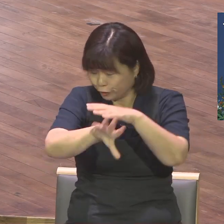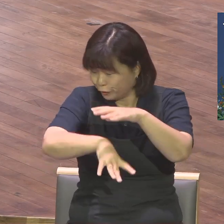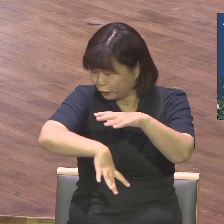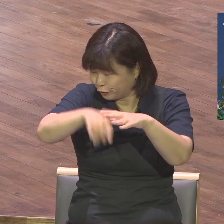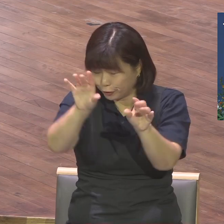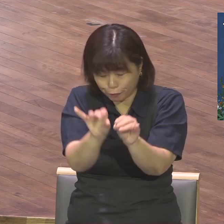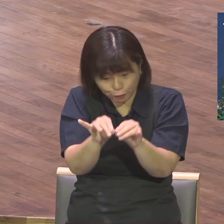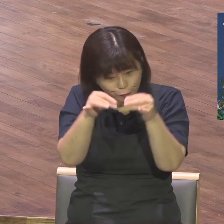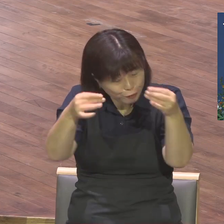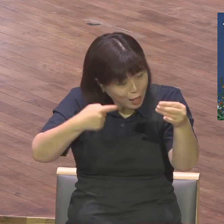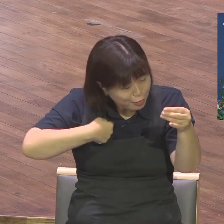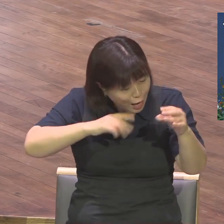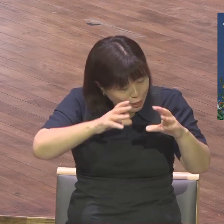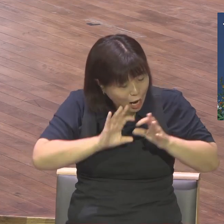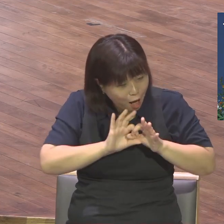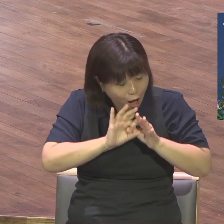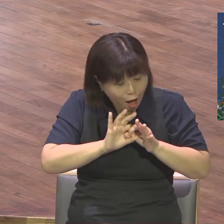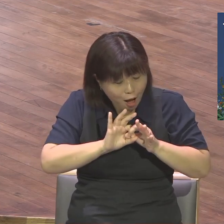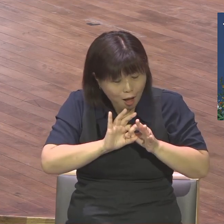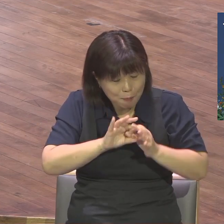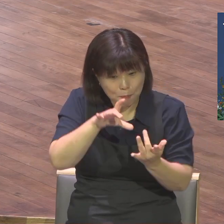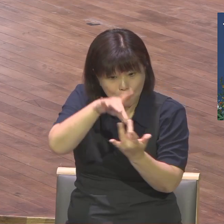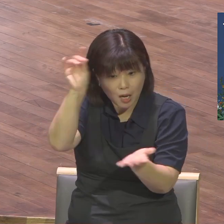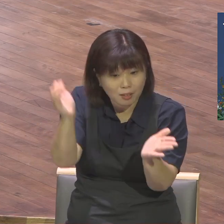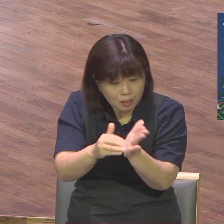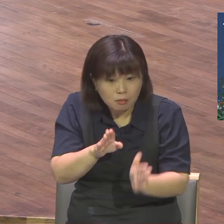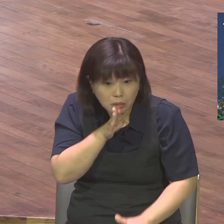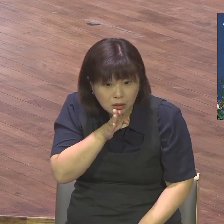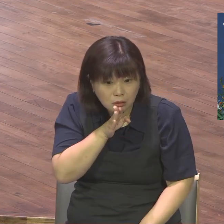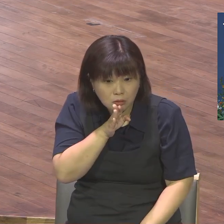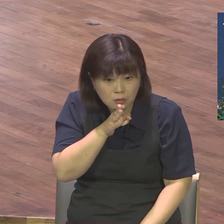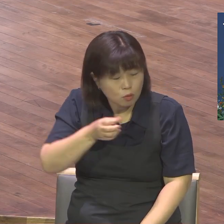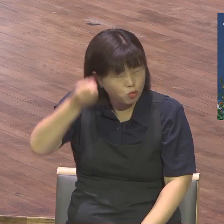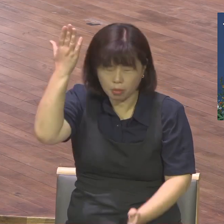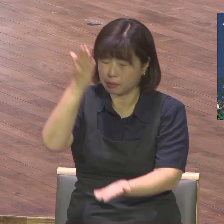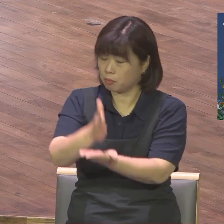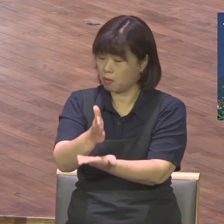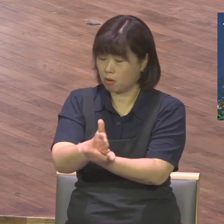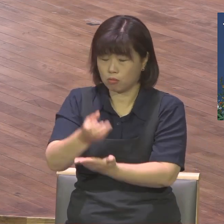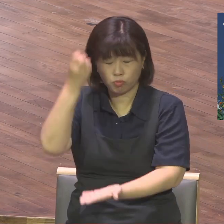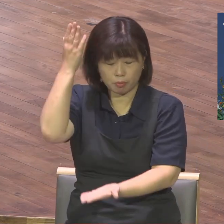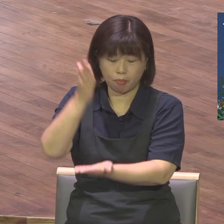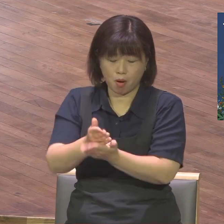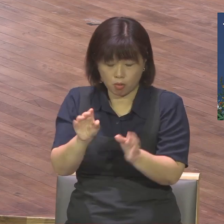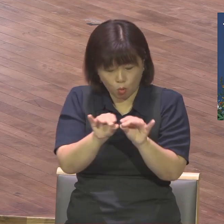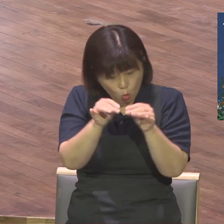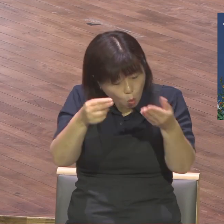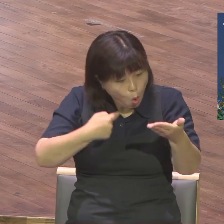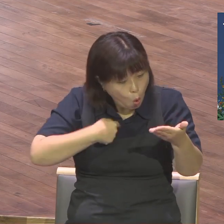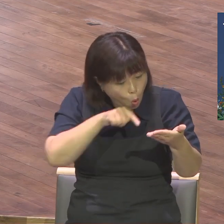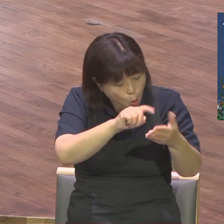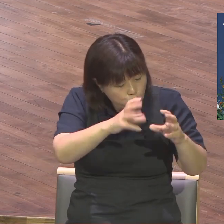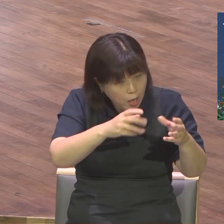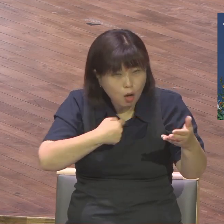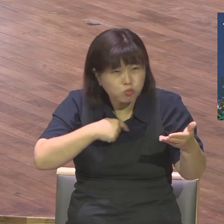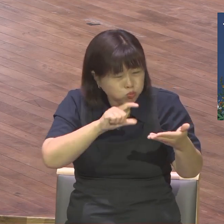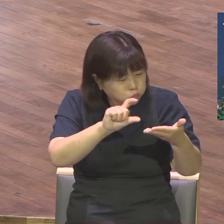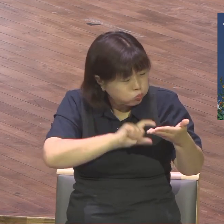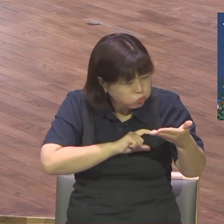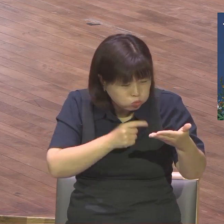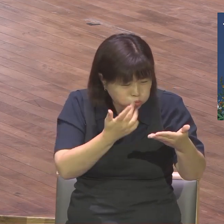거예요. 아멘. 참여해서 관심 가지고 참여해서 창조적 소수니까 창조적 소수.